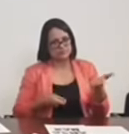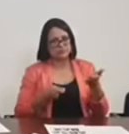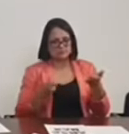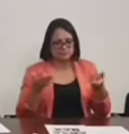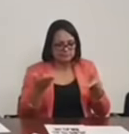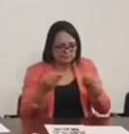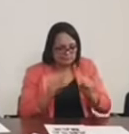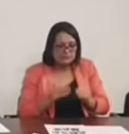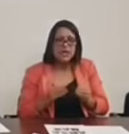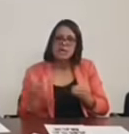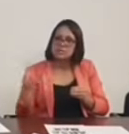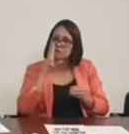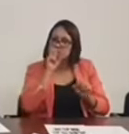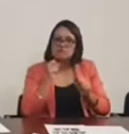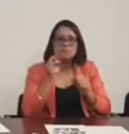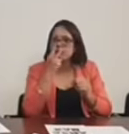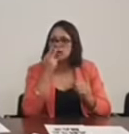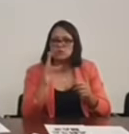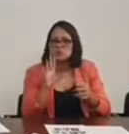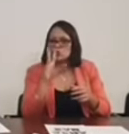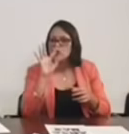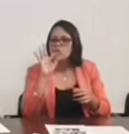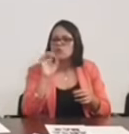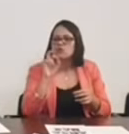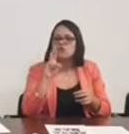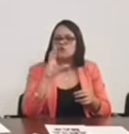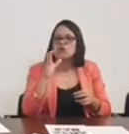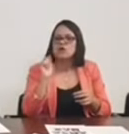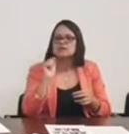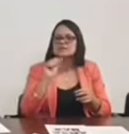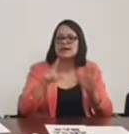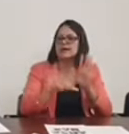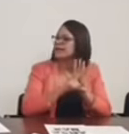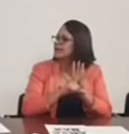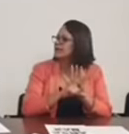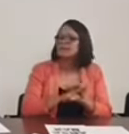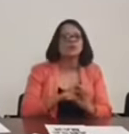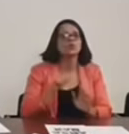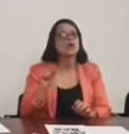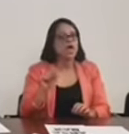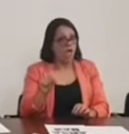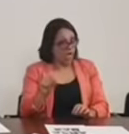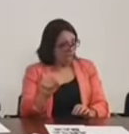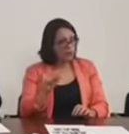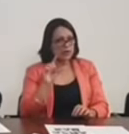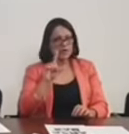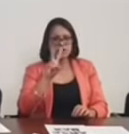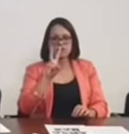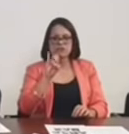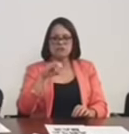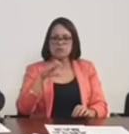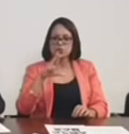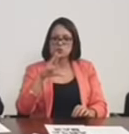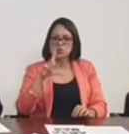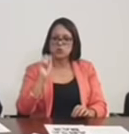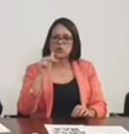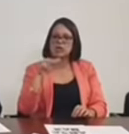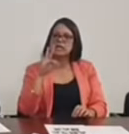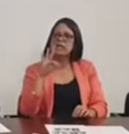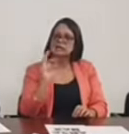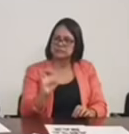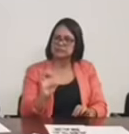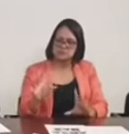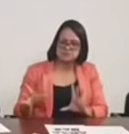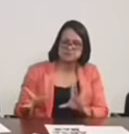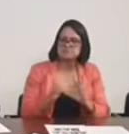ele praticamente tem força de lei, não é isso? Tem efeito vinculante, presidente. Ou seja, toda administração pública federal